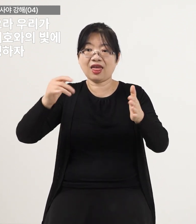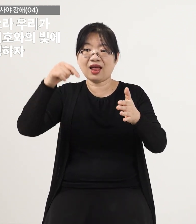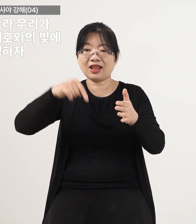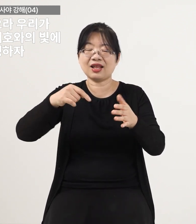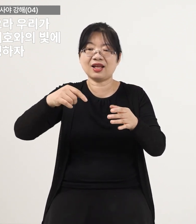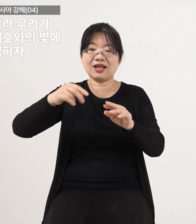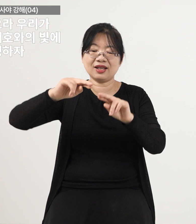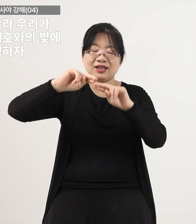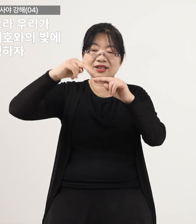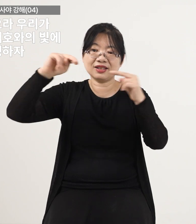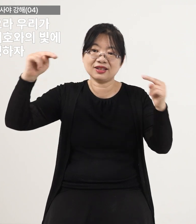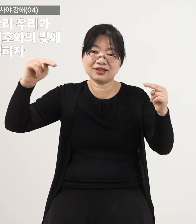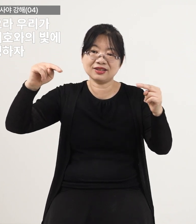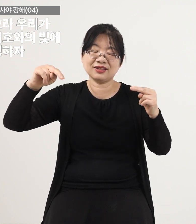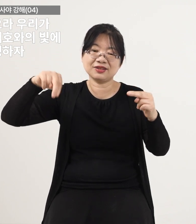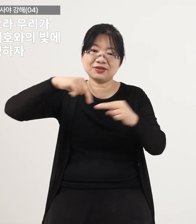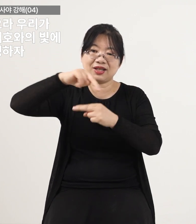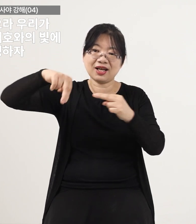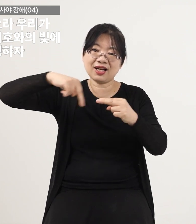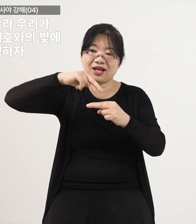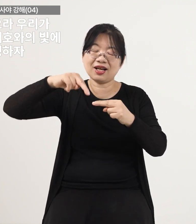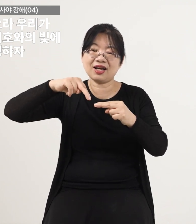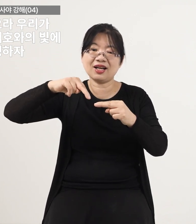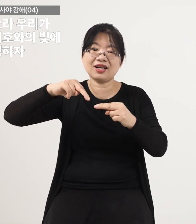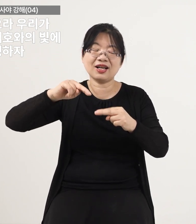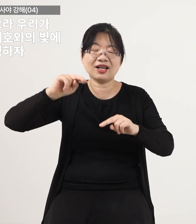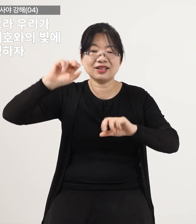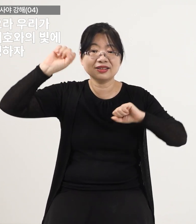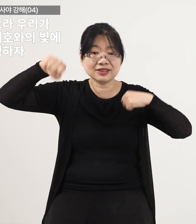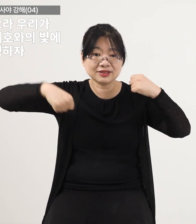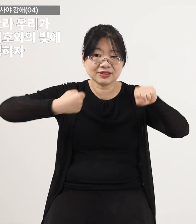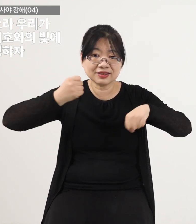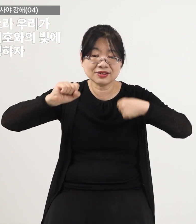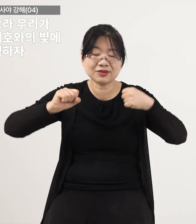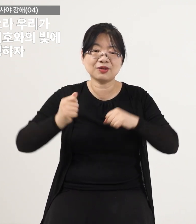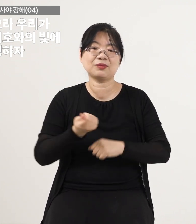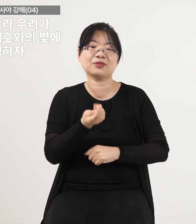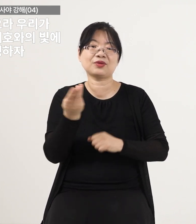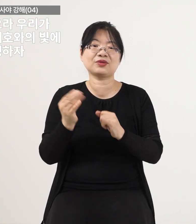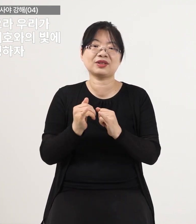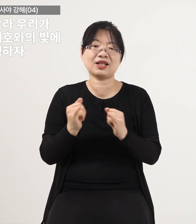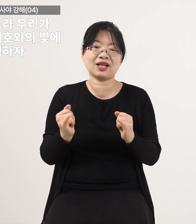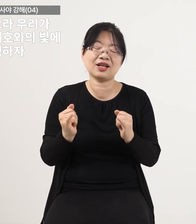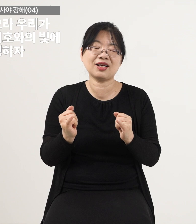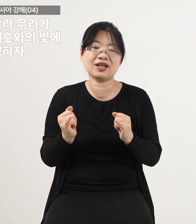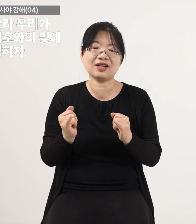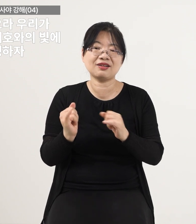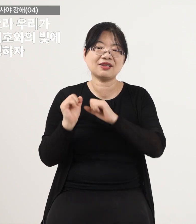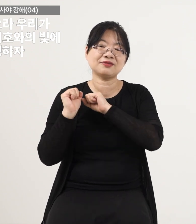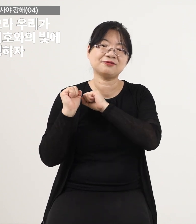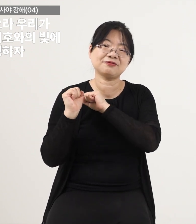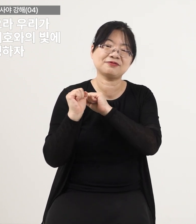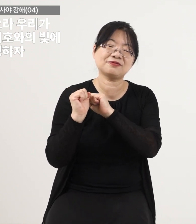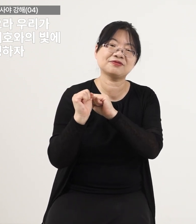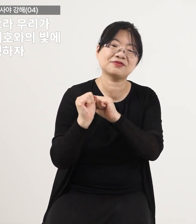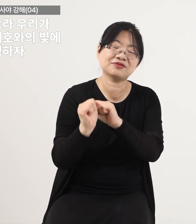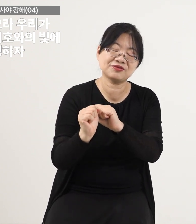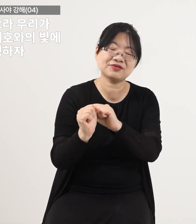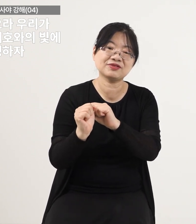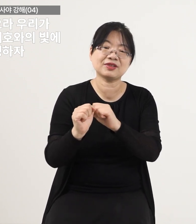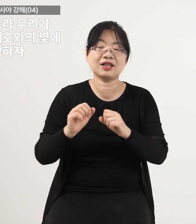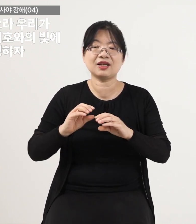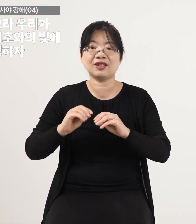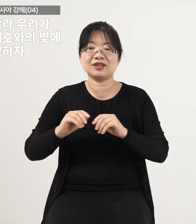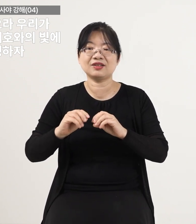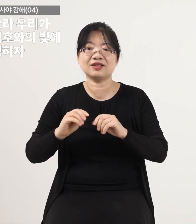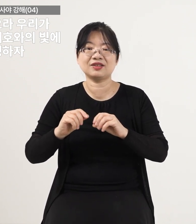끈을 매달아 가지고 앞에 뭐 짐승이라든지 몇 사람이 쭉 끌고 가면 그